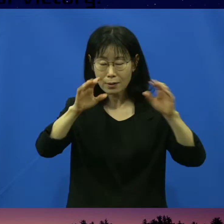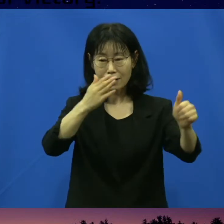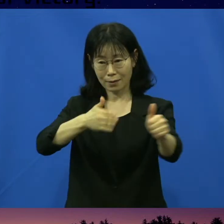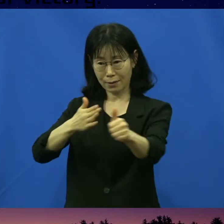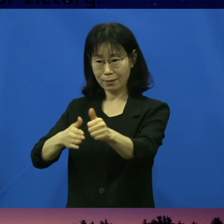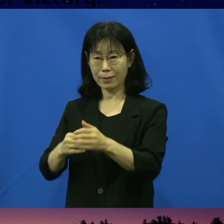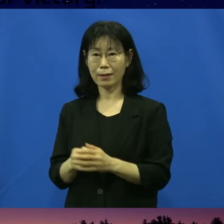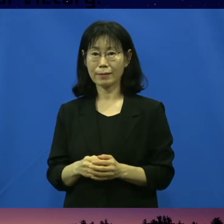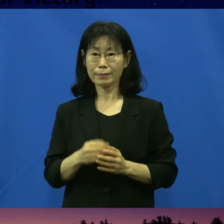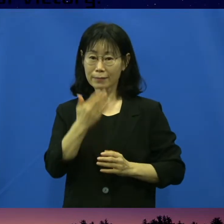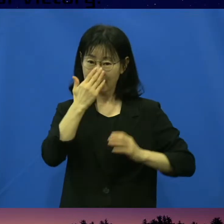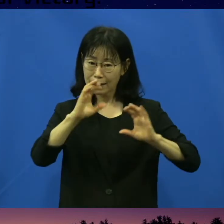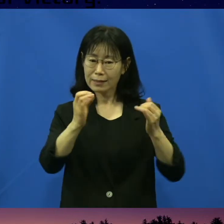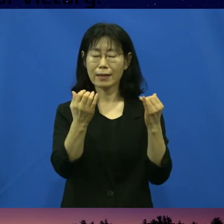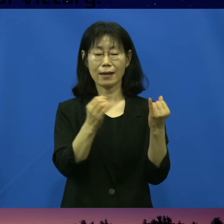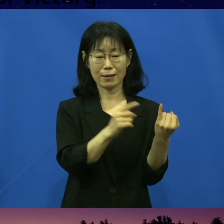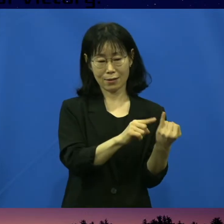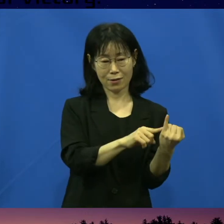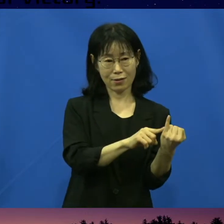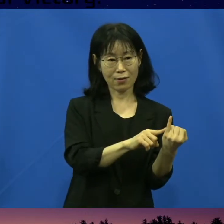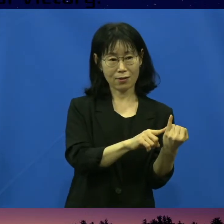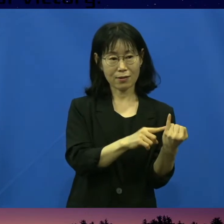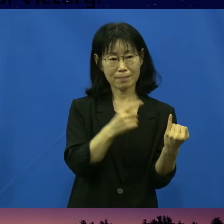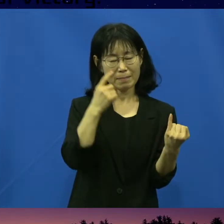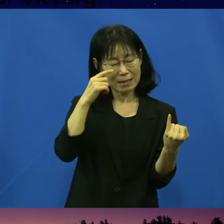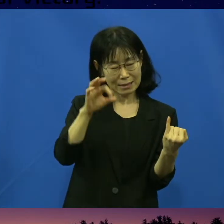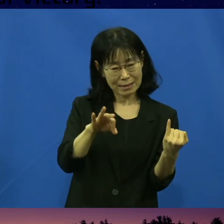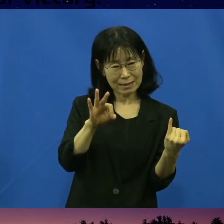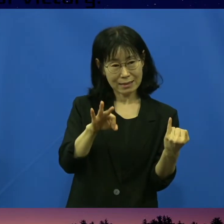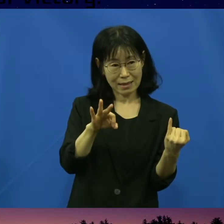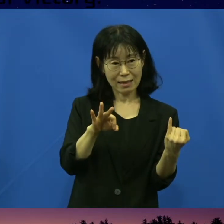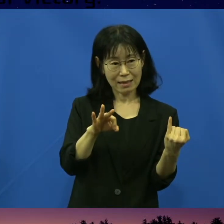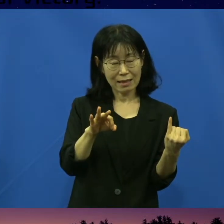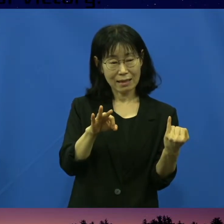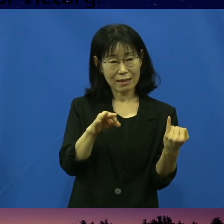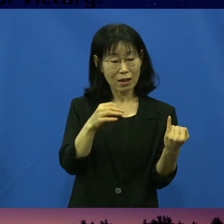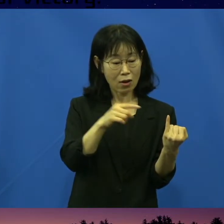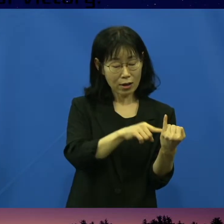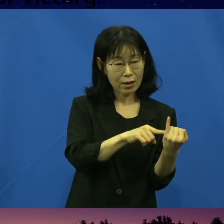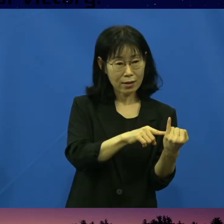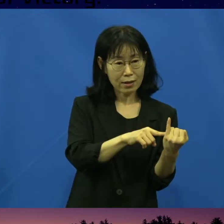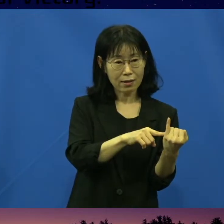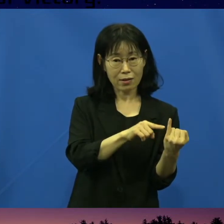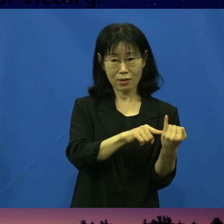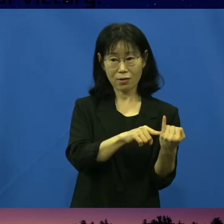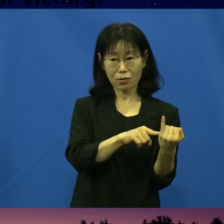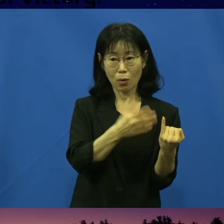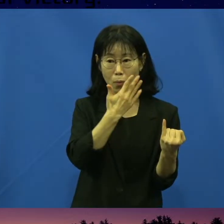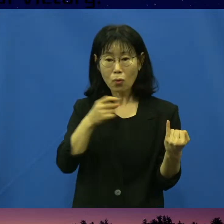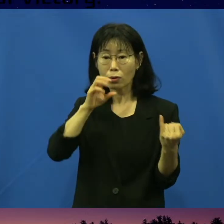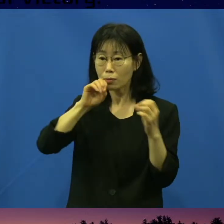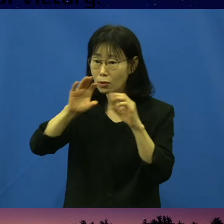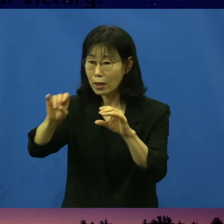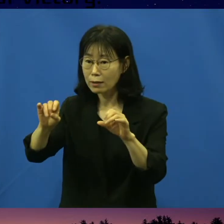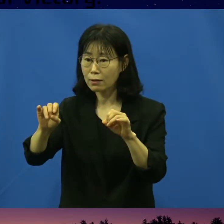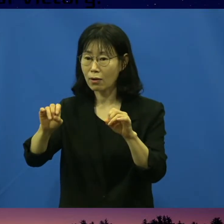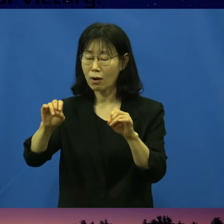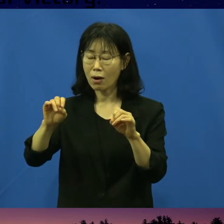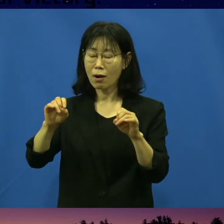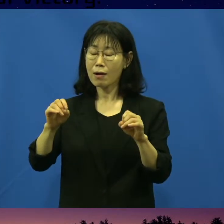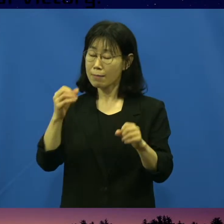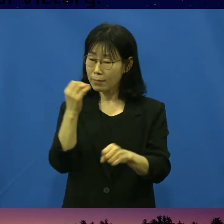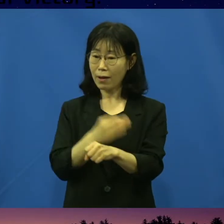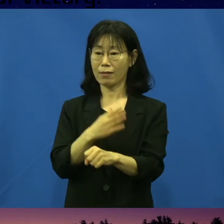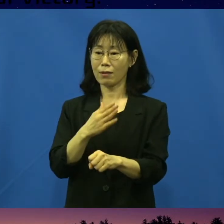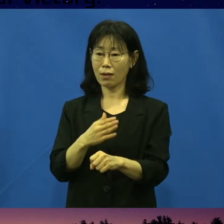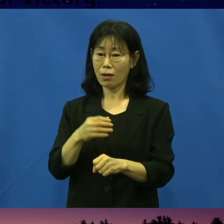어린 소녀가 한 것은 별게 아니에요, 여러분. 그냥 알려준 거예요. 그냥 알려준 거예요. 사마리아의 선지자를